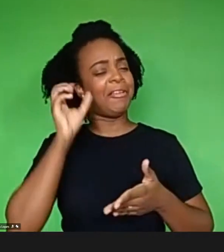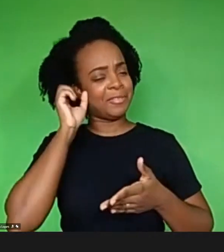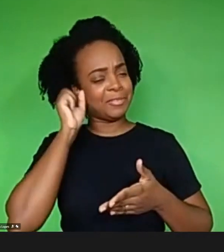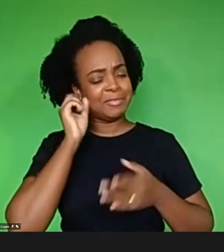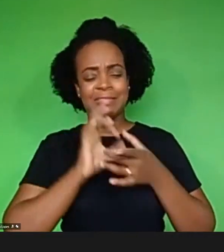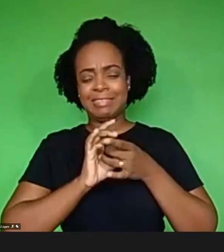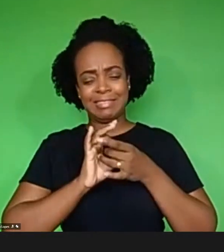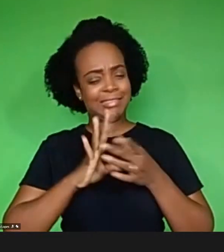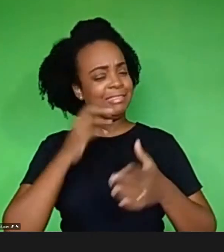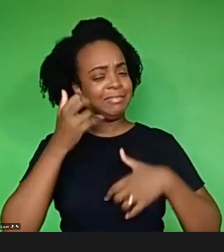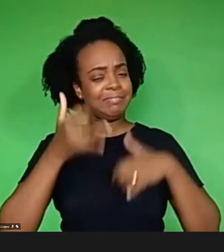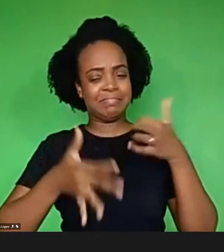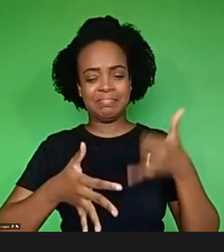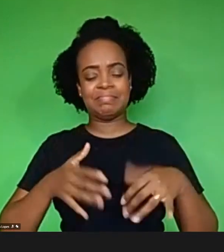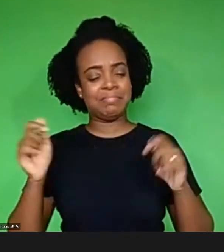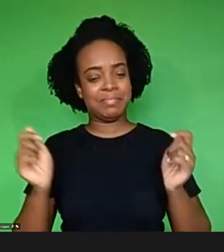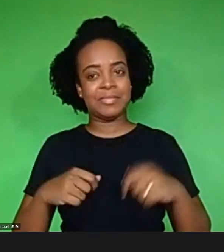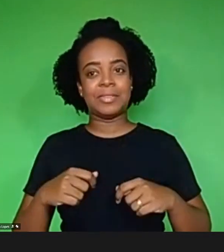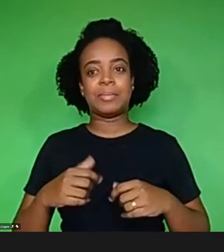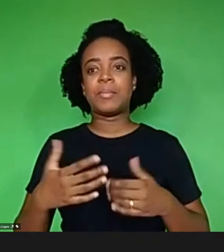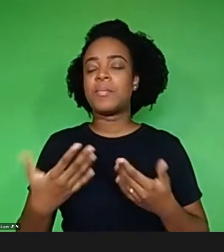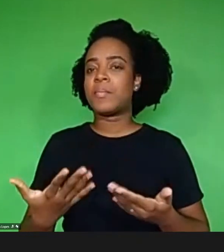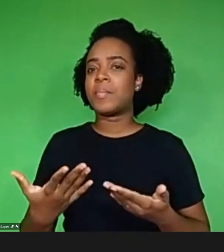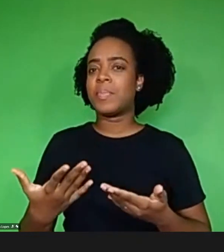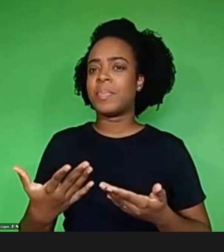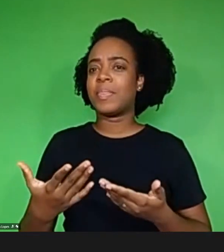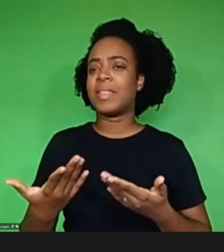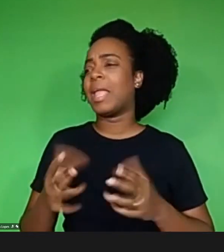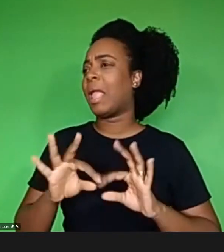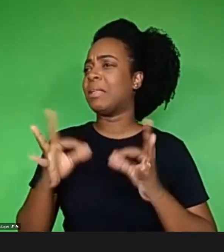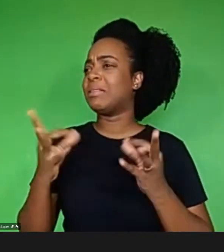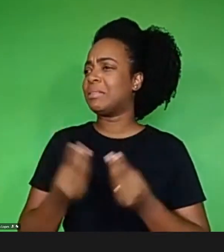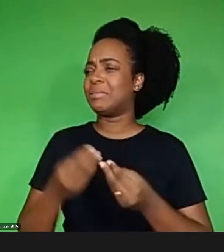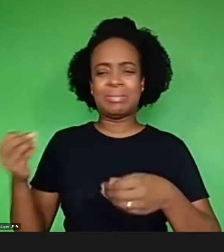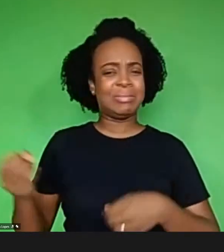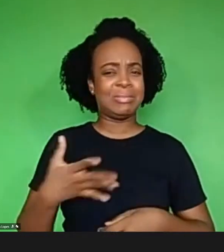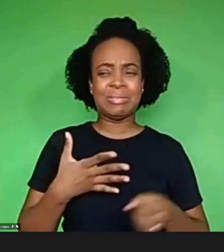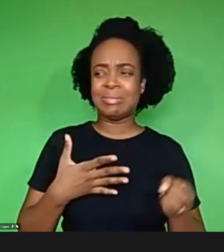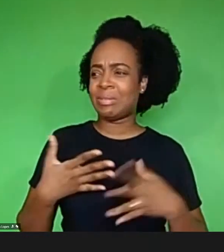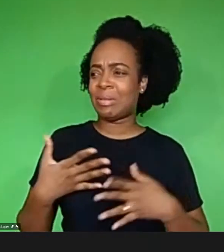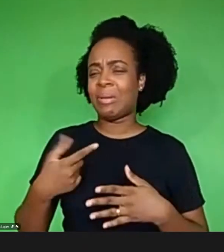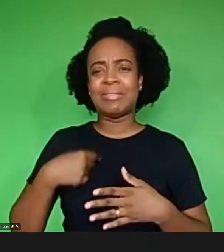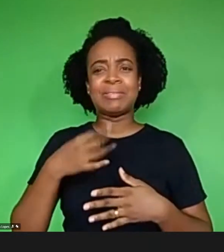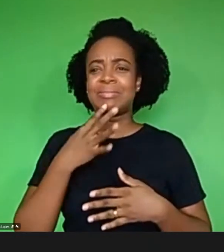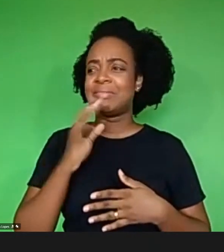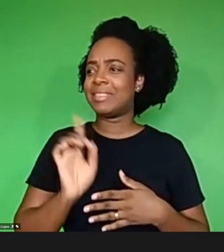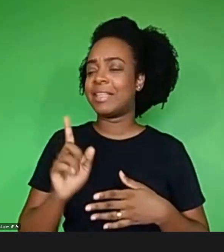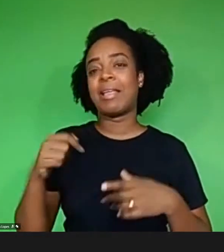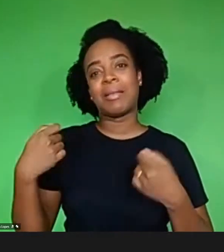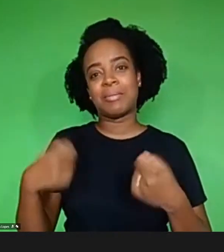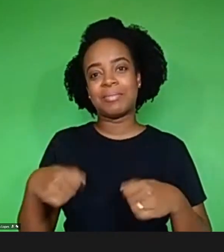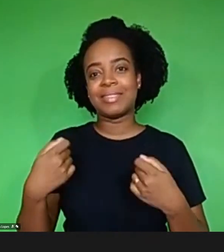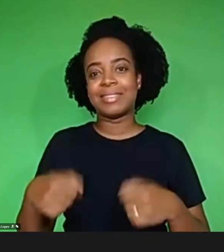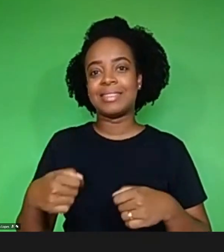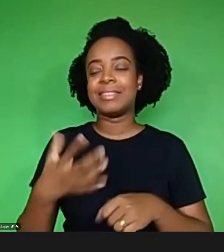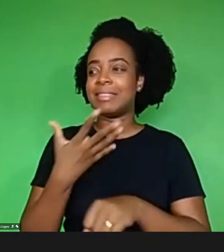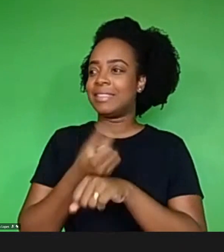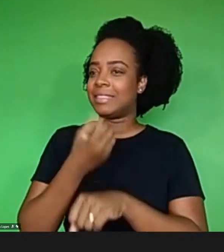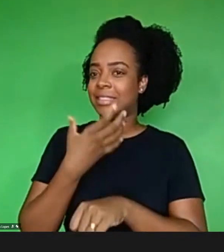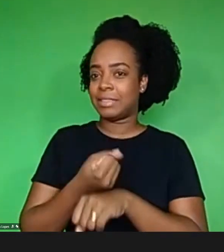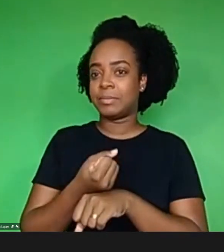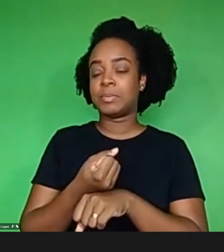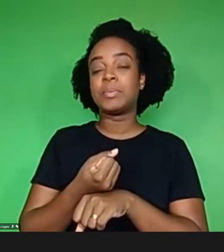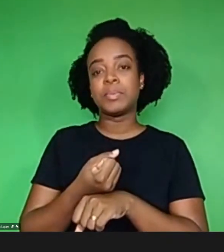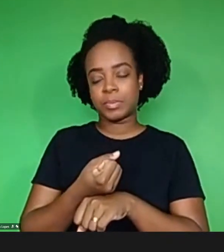Então, é programa novo, é computador novo, aí tudo tem que estar instalado, né? Não consegui, eu gostaria de começar a